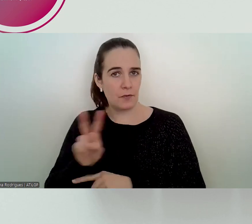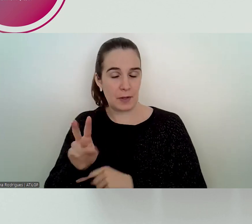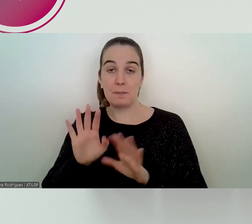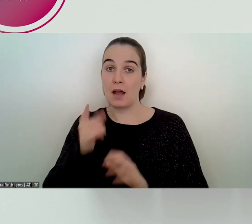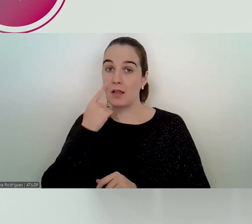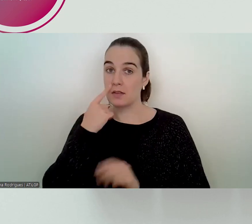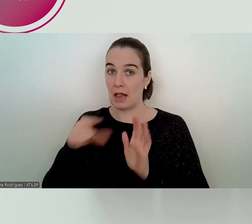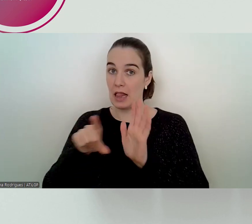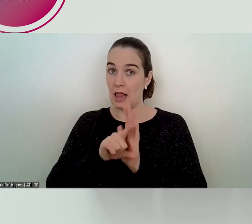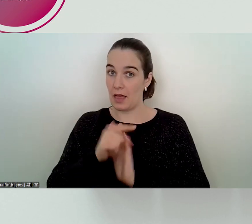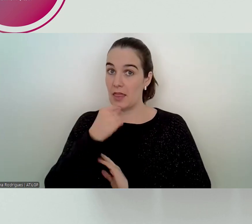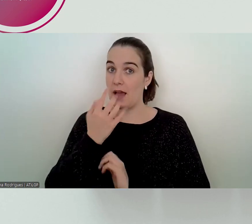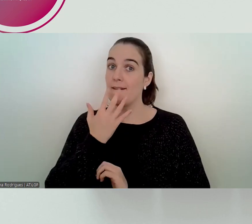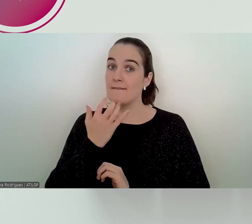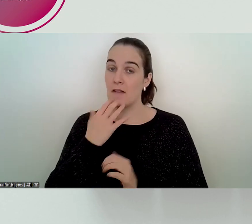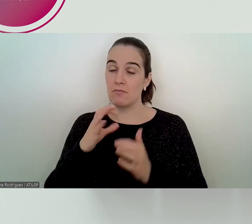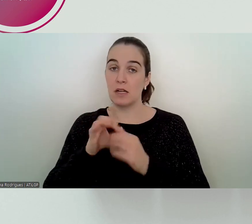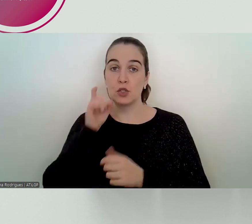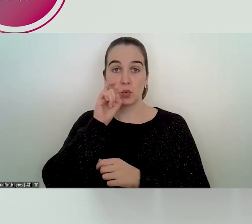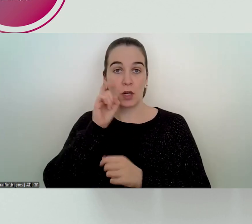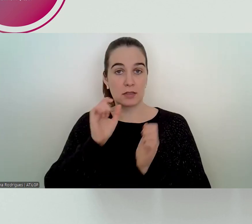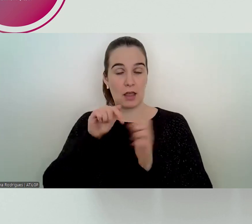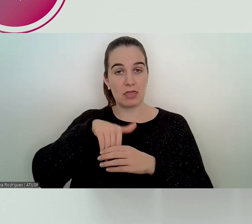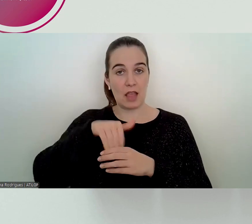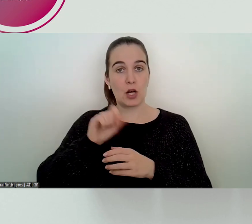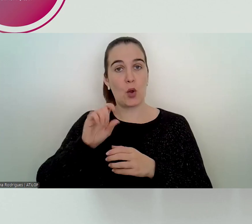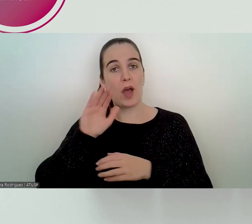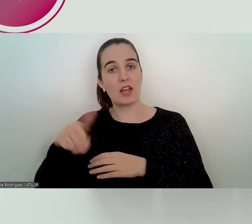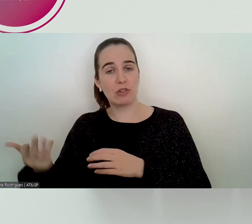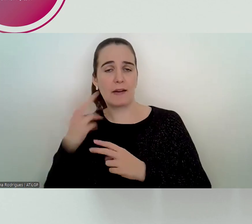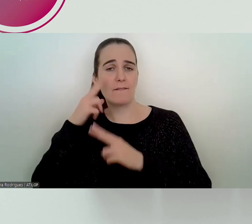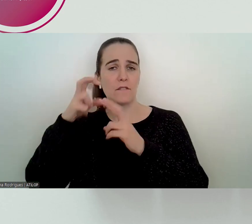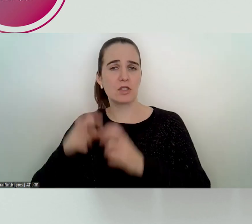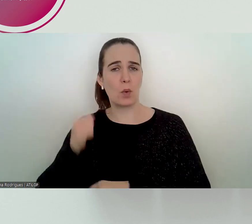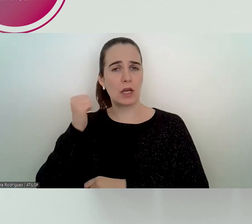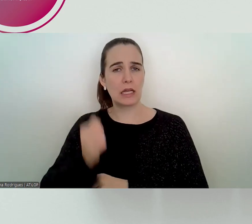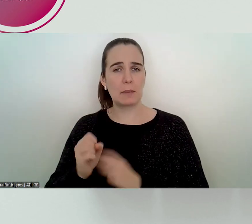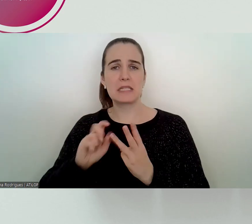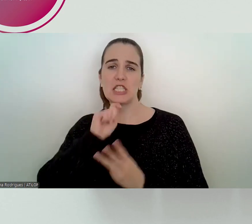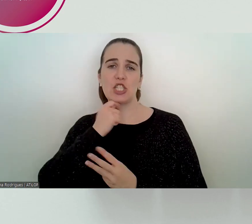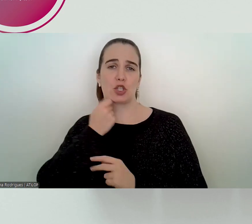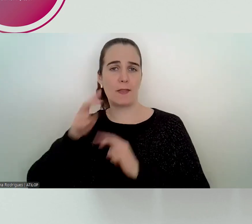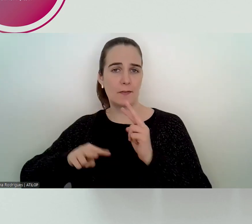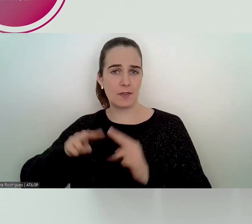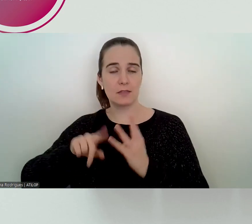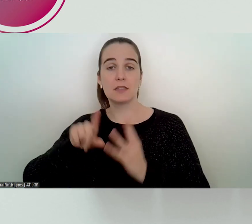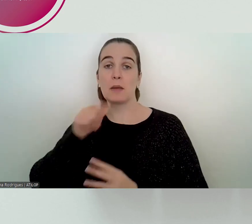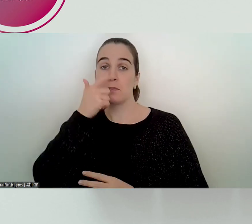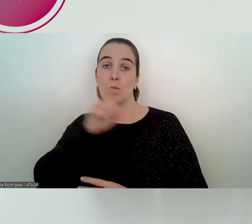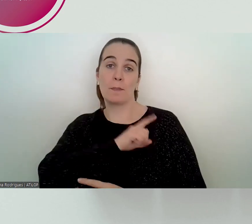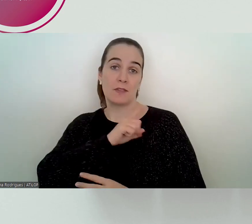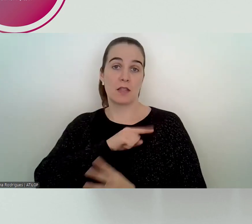em matérias relativas à segurança interna e externa, à investigação criminal, ao sigilo fiscal e à privacidade das